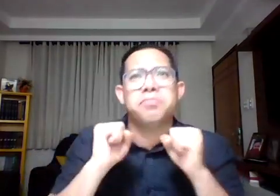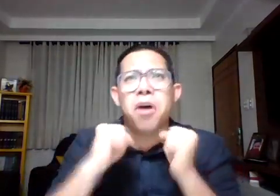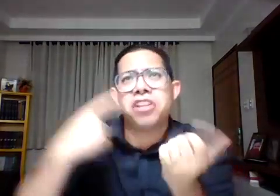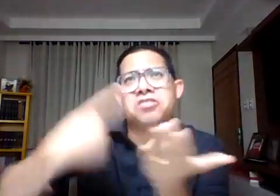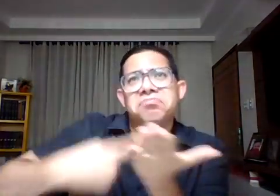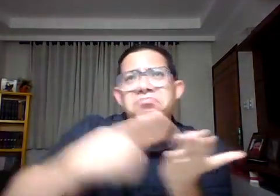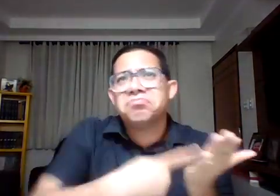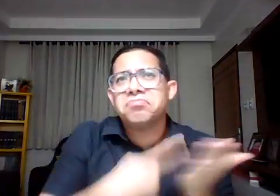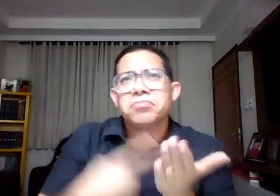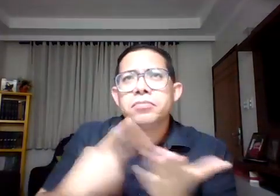pode?